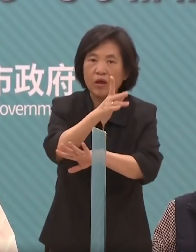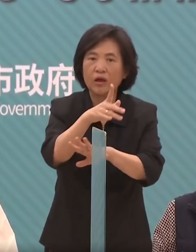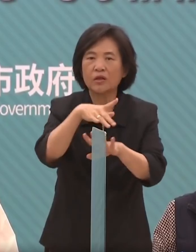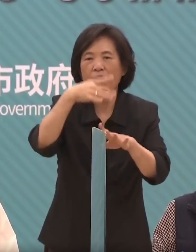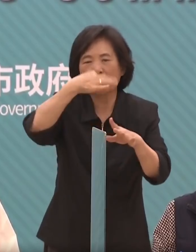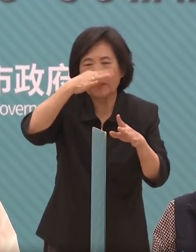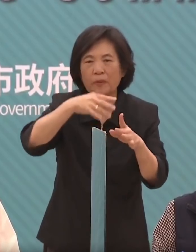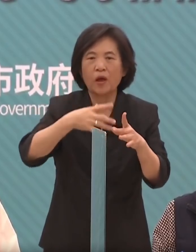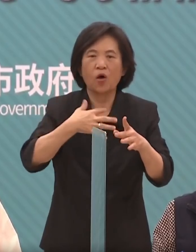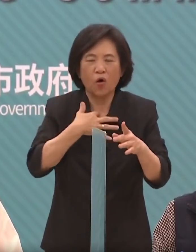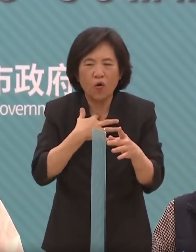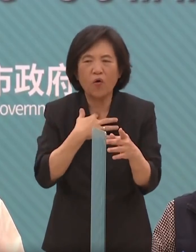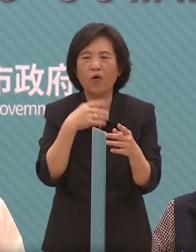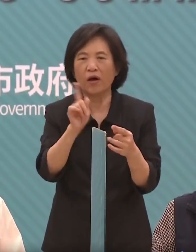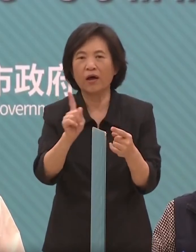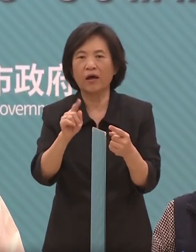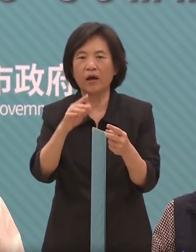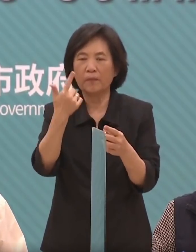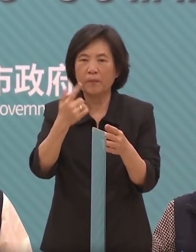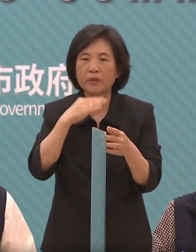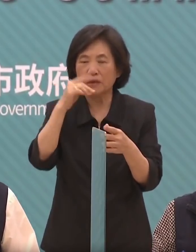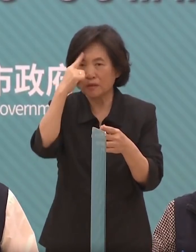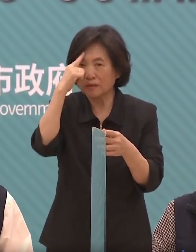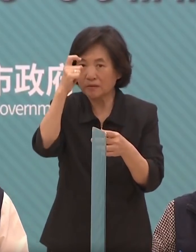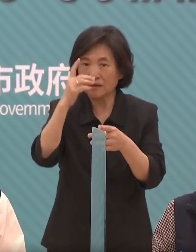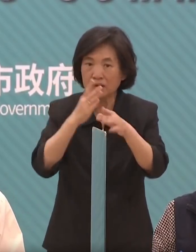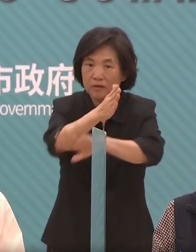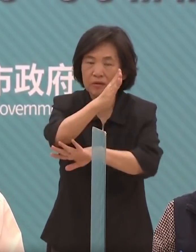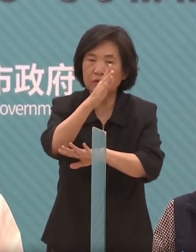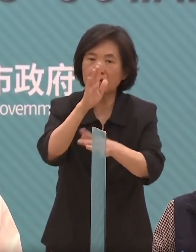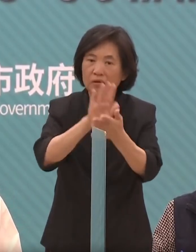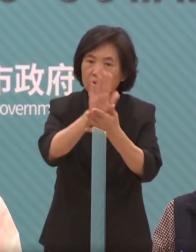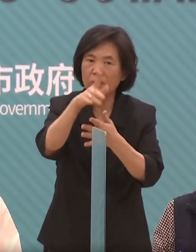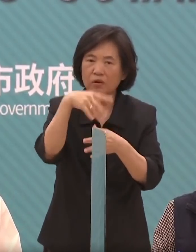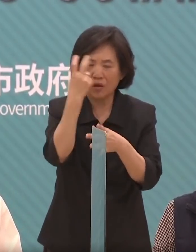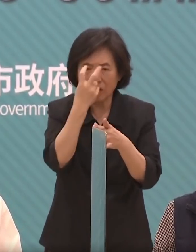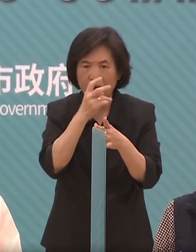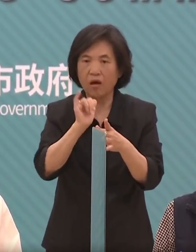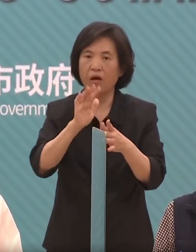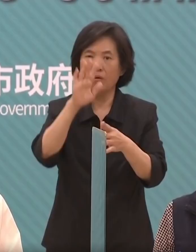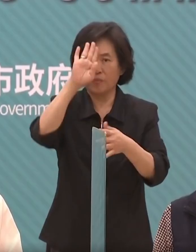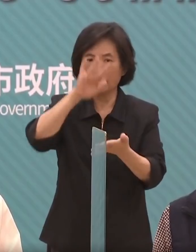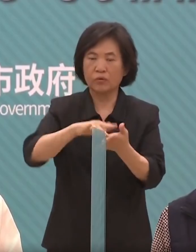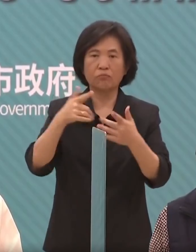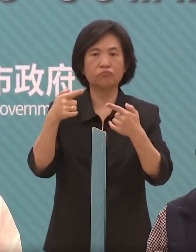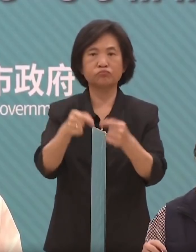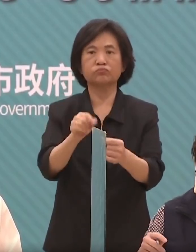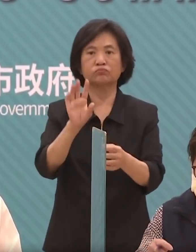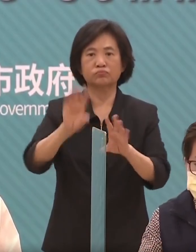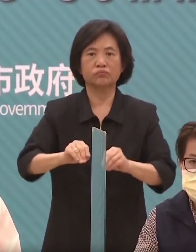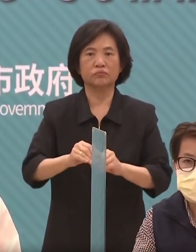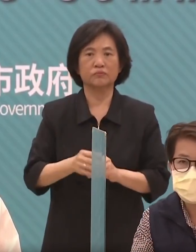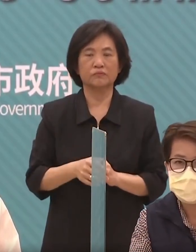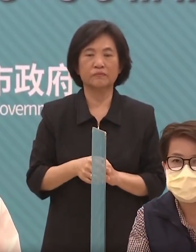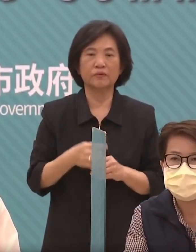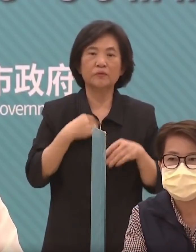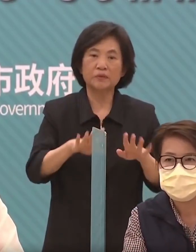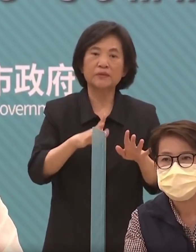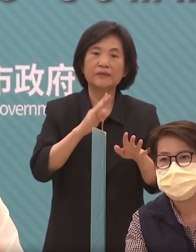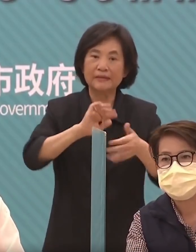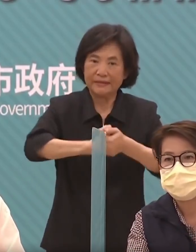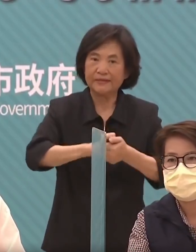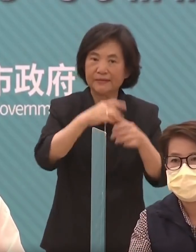了。那再检查病毒也没有了。所以我们现在需要有一些旅馆是专门在收容